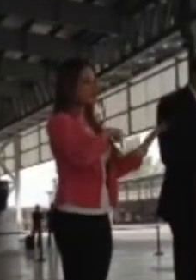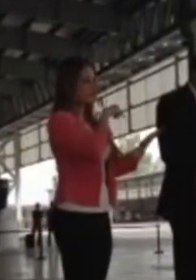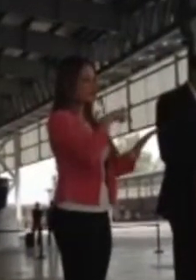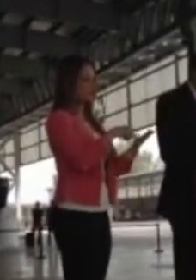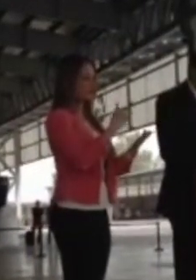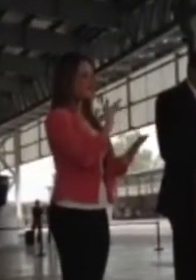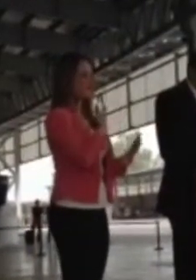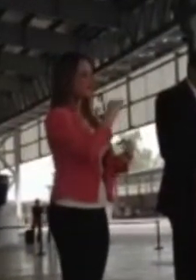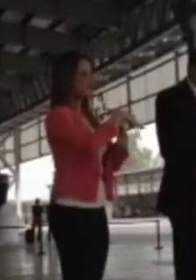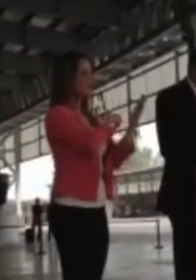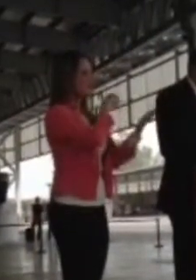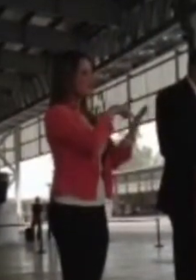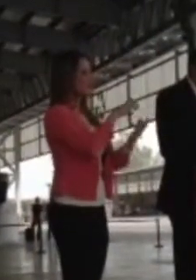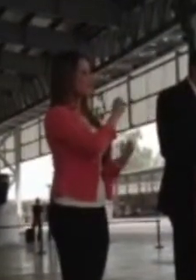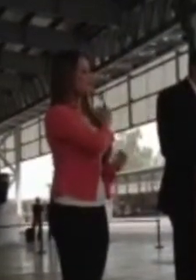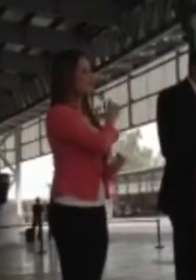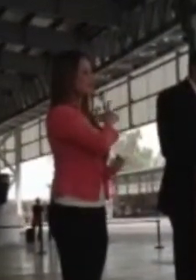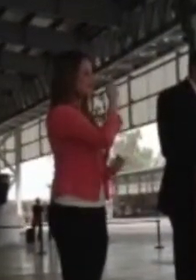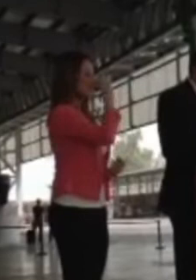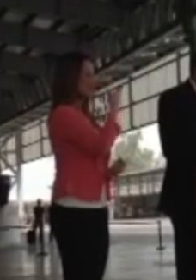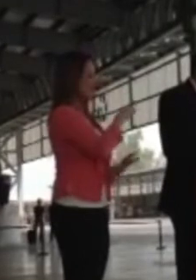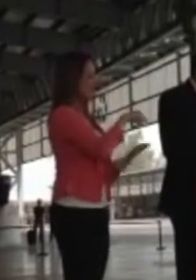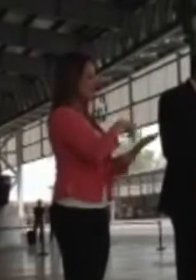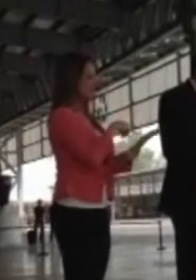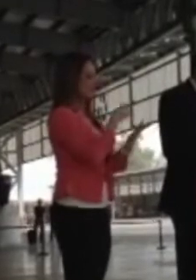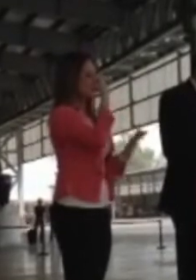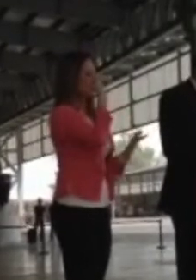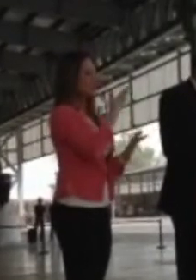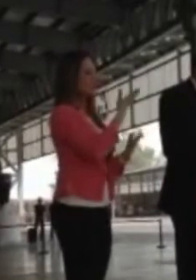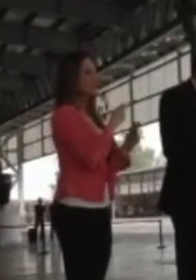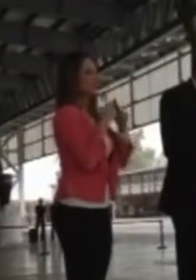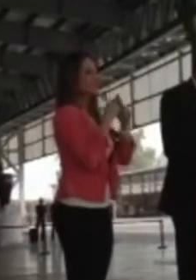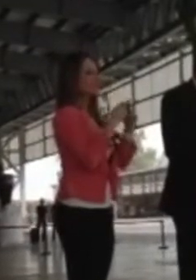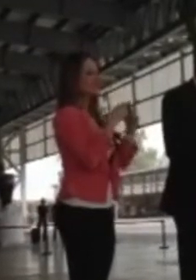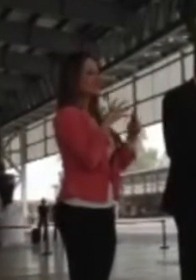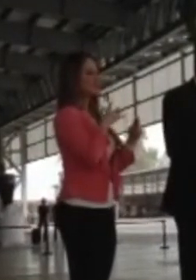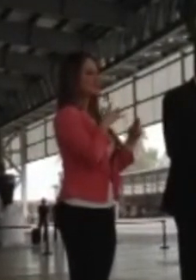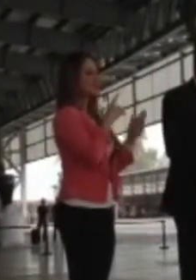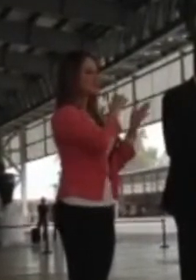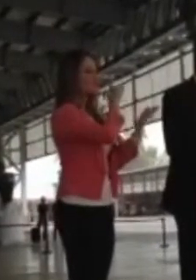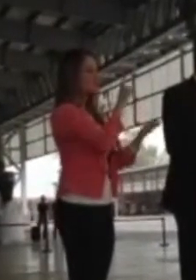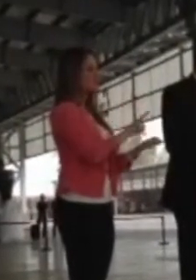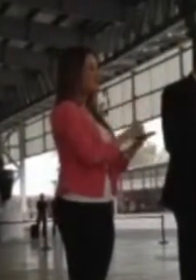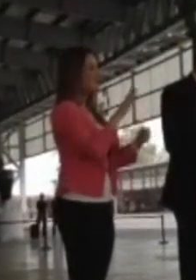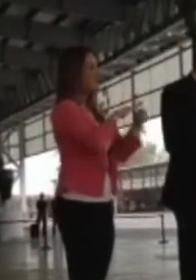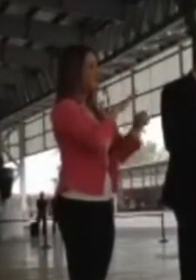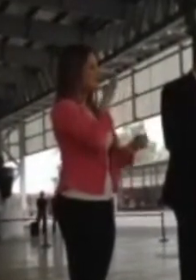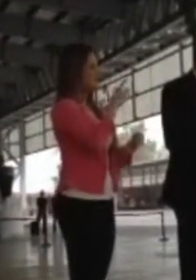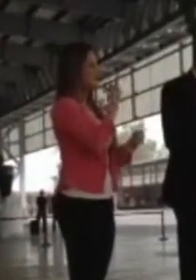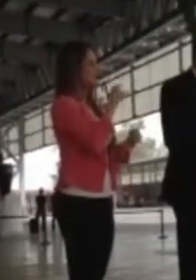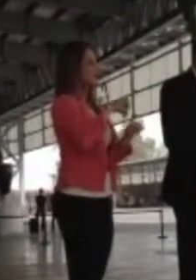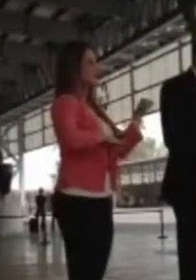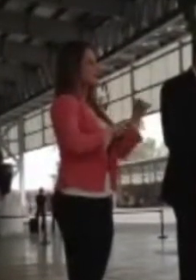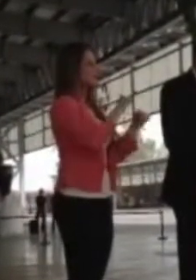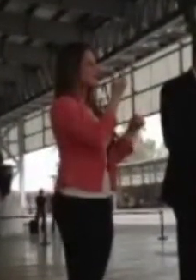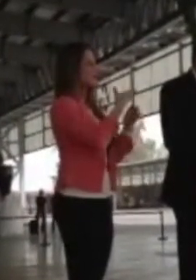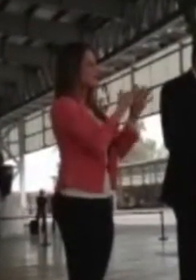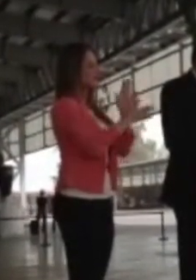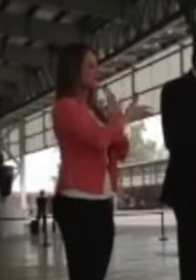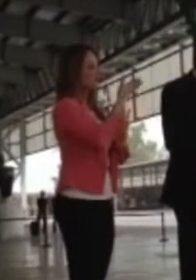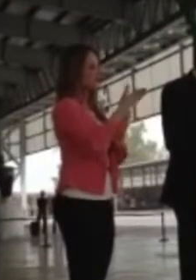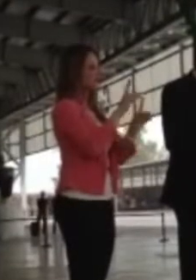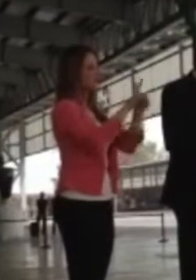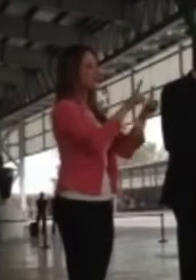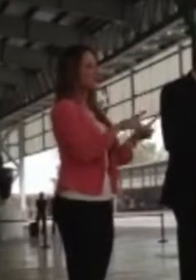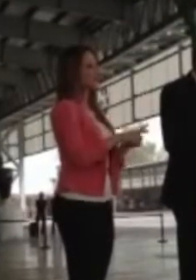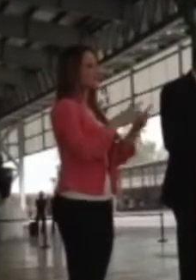las instalaciones especializadas para el logro de altos estándares, más allá de las acciones de infraestructura,